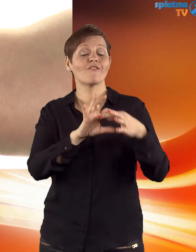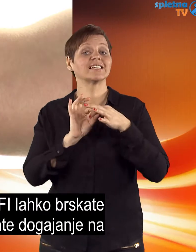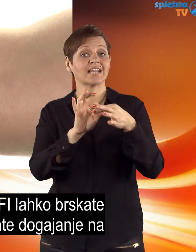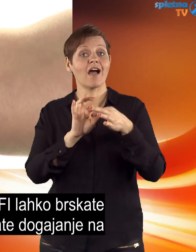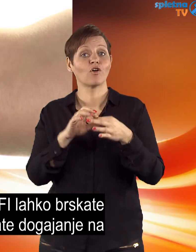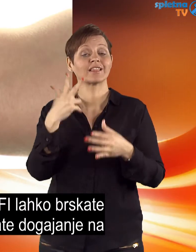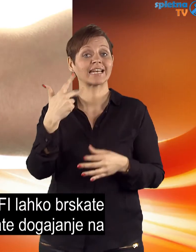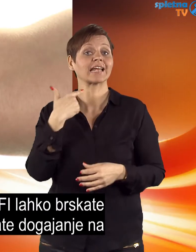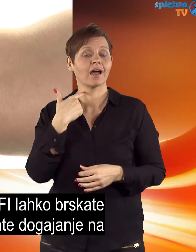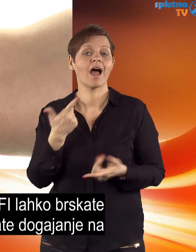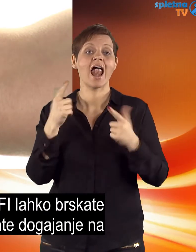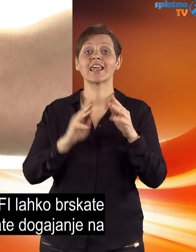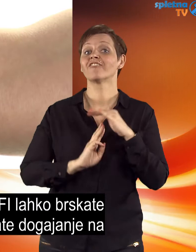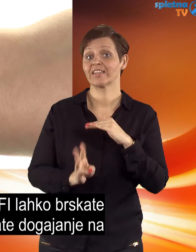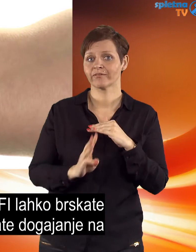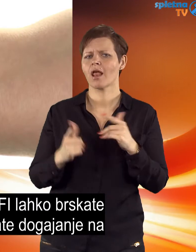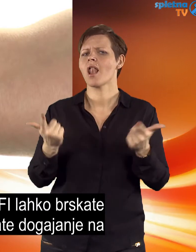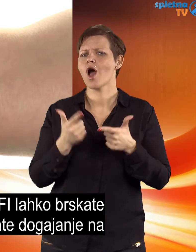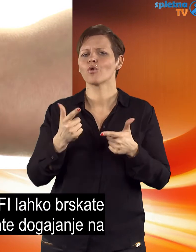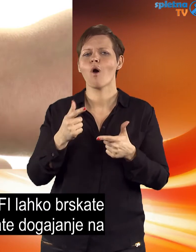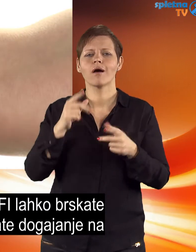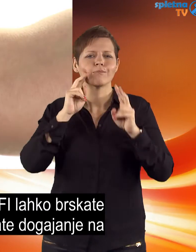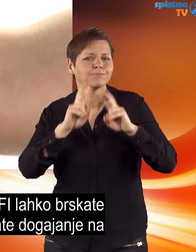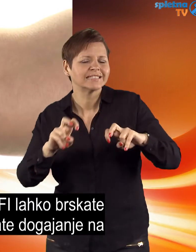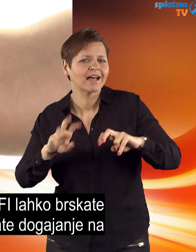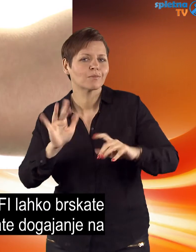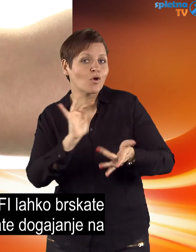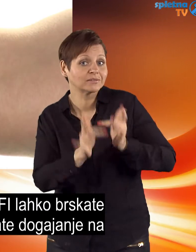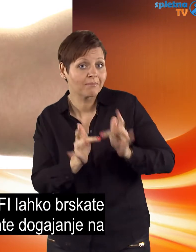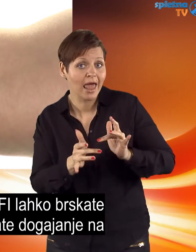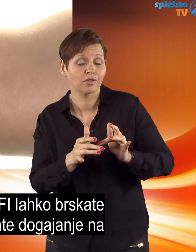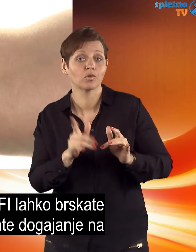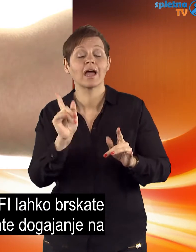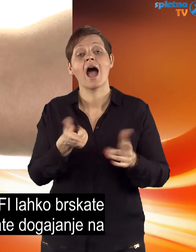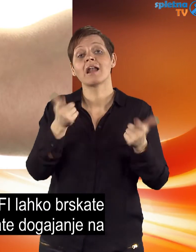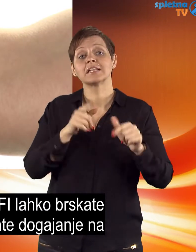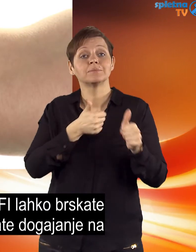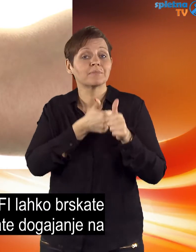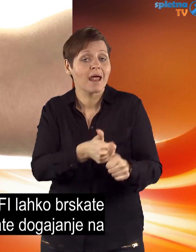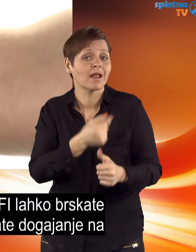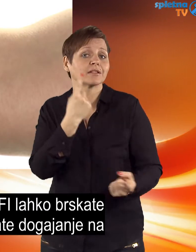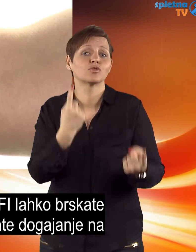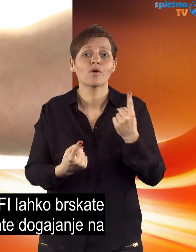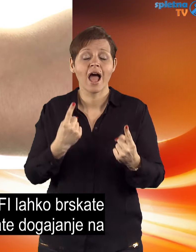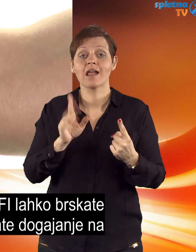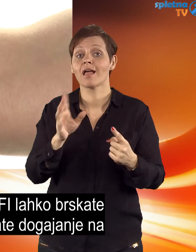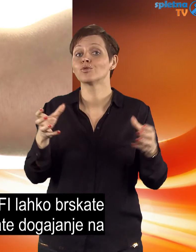S povezavo 3G ali Wi-Fi lahko brskate po spletu ali spremljate dogajanje na družabnih